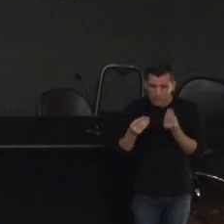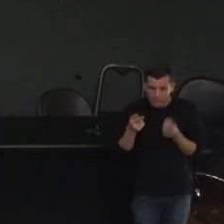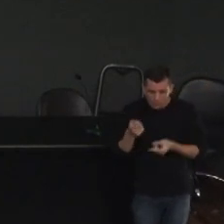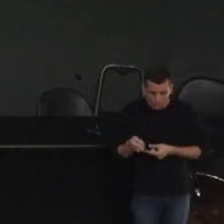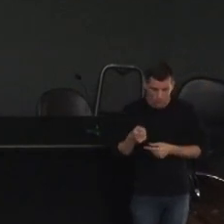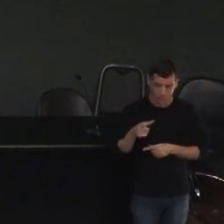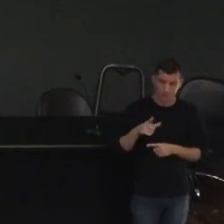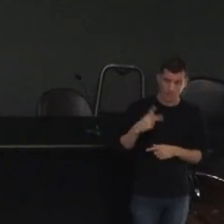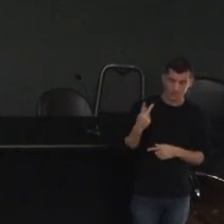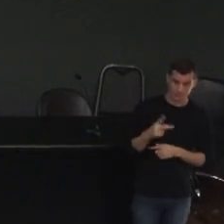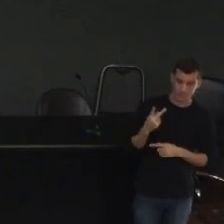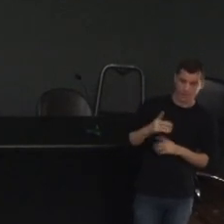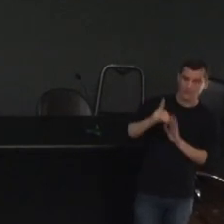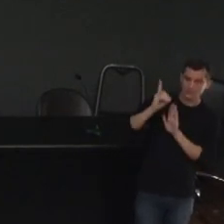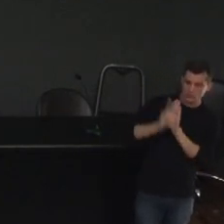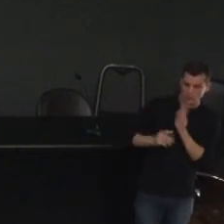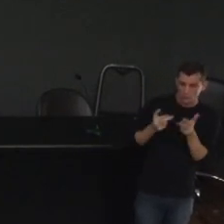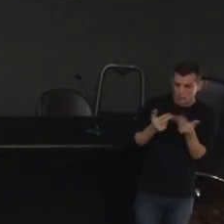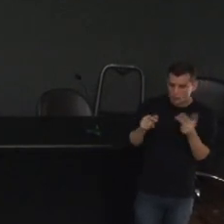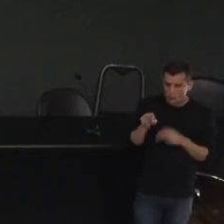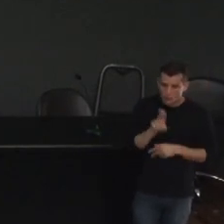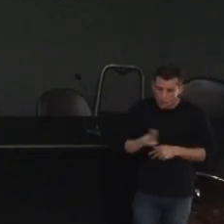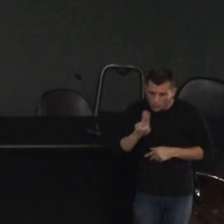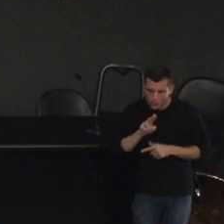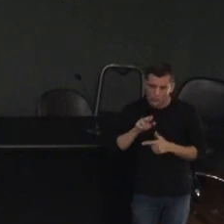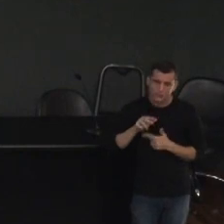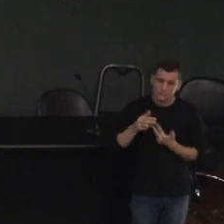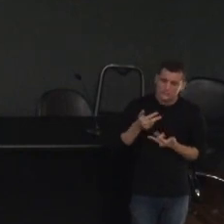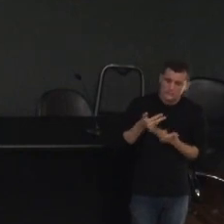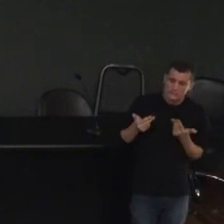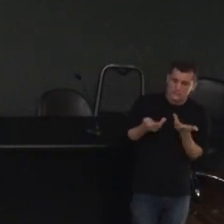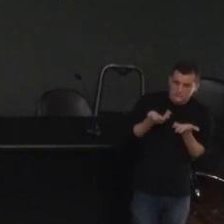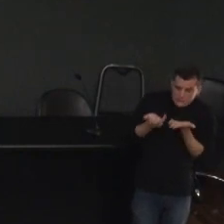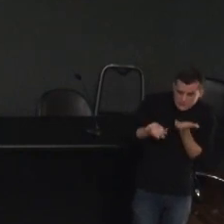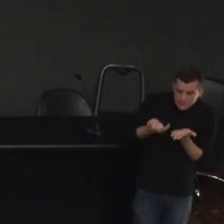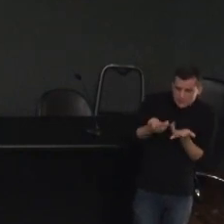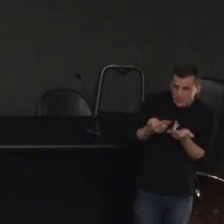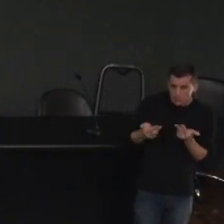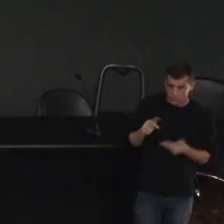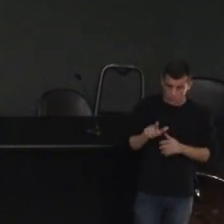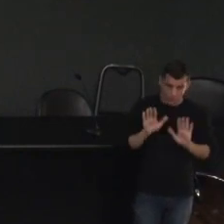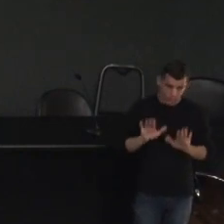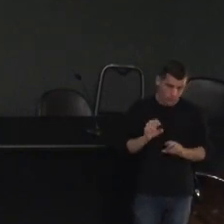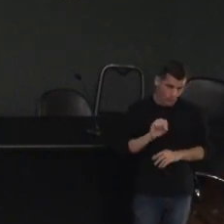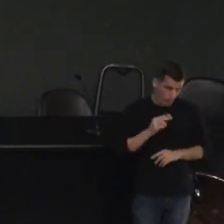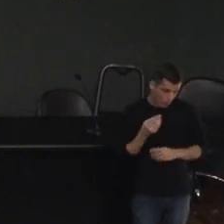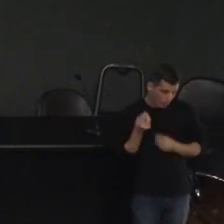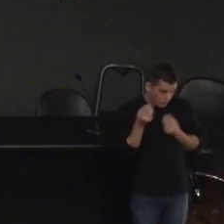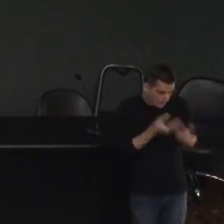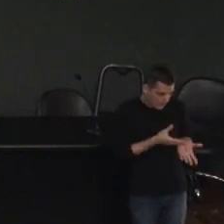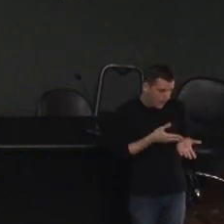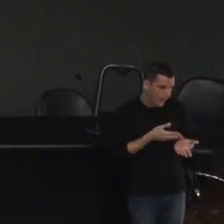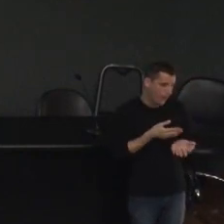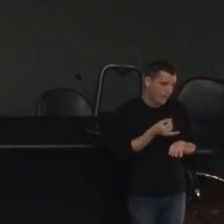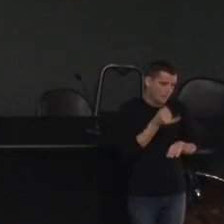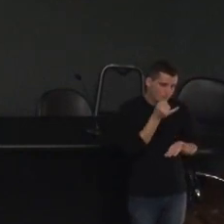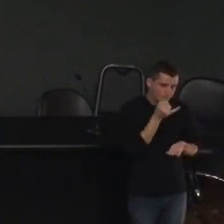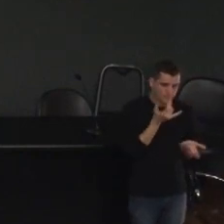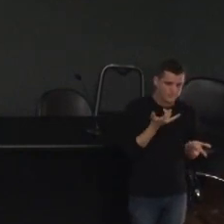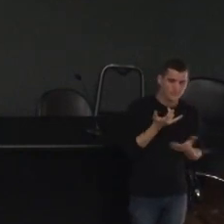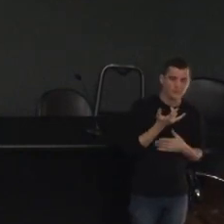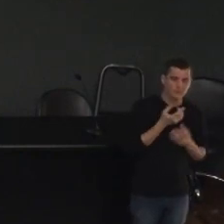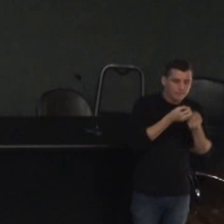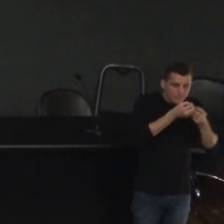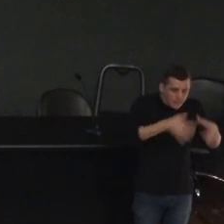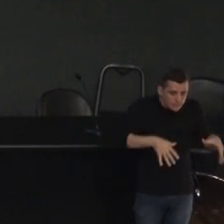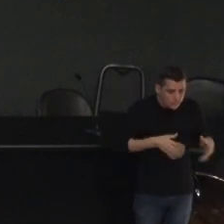ou a utilização de serviços ou ocasionar danos materiais ou Morais aos titulares tais como discriminação